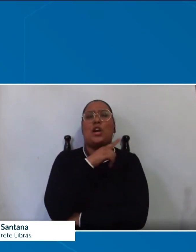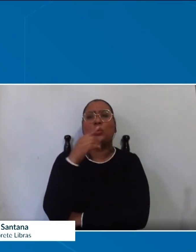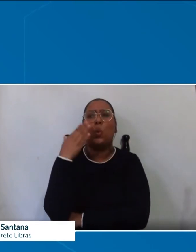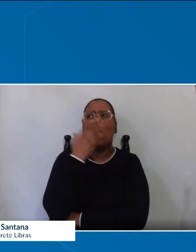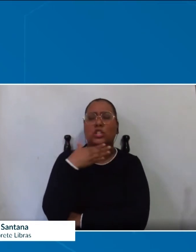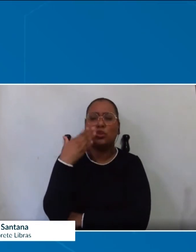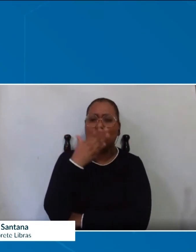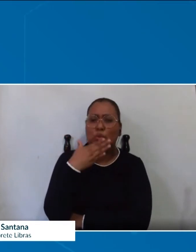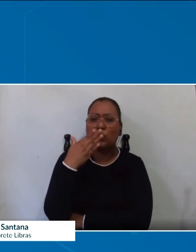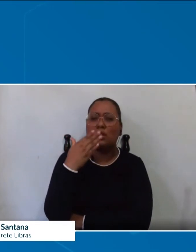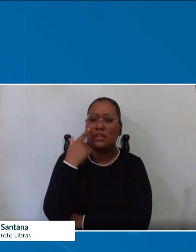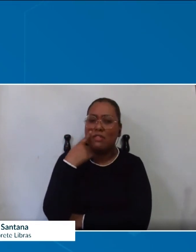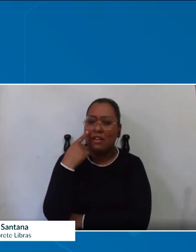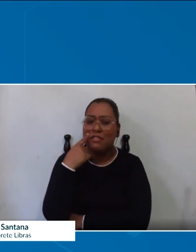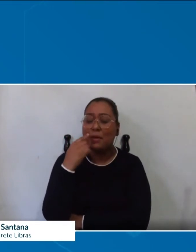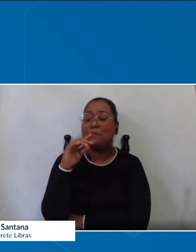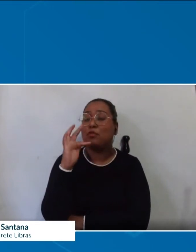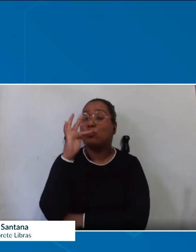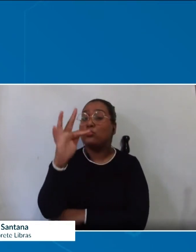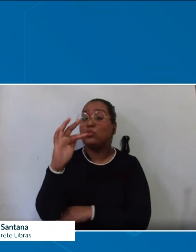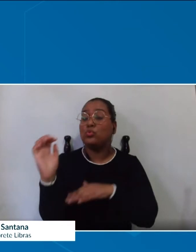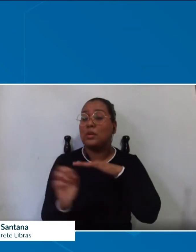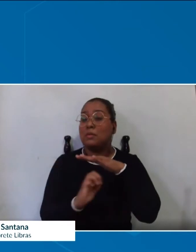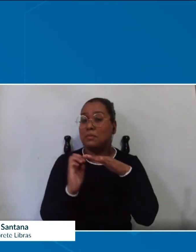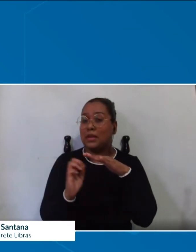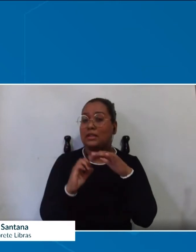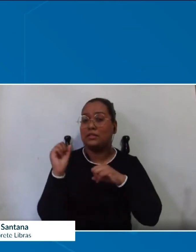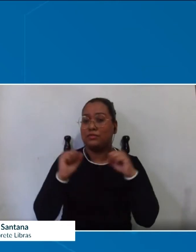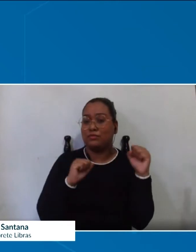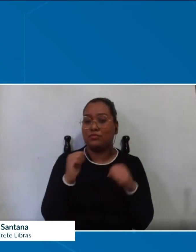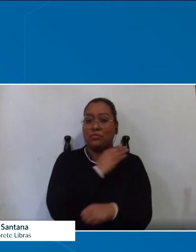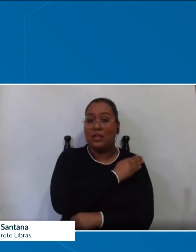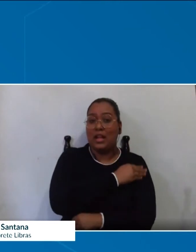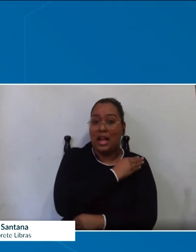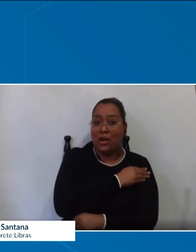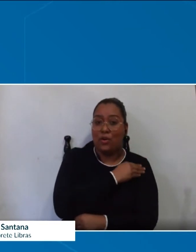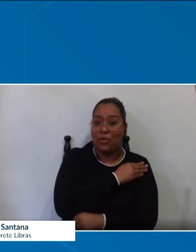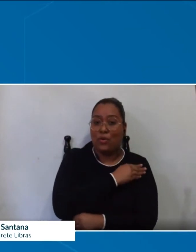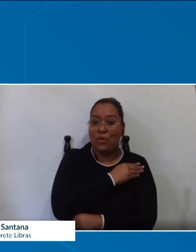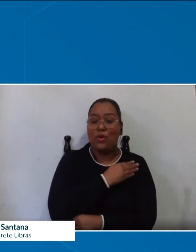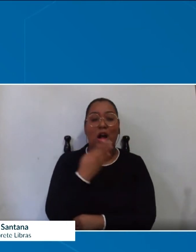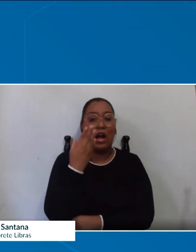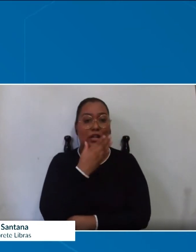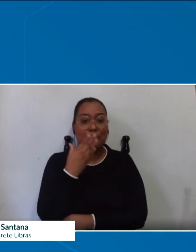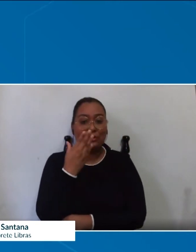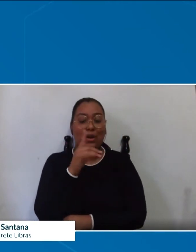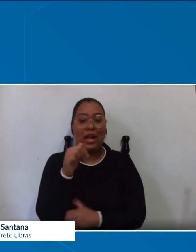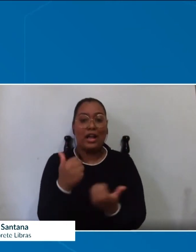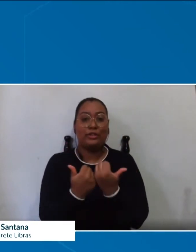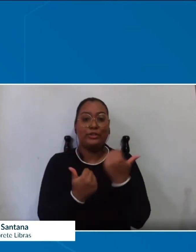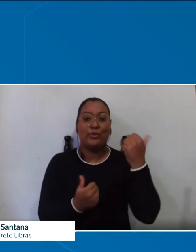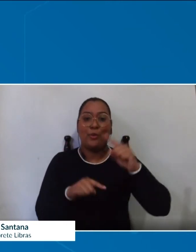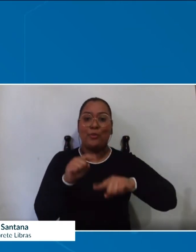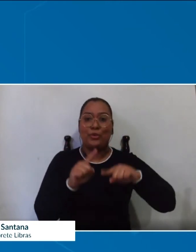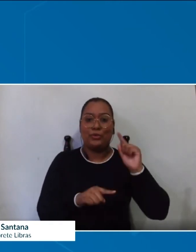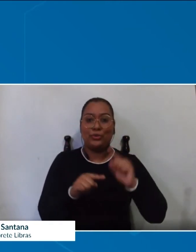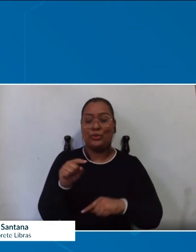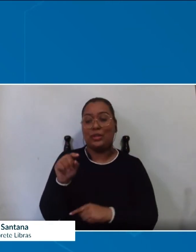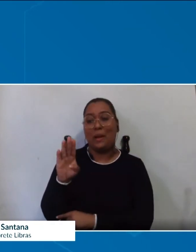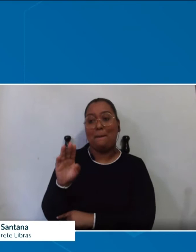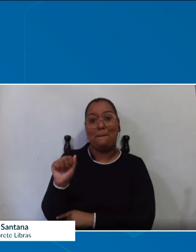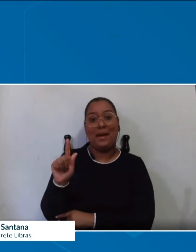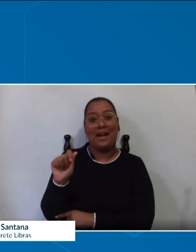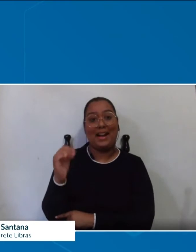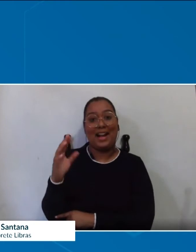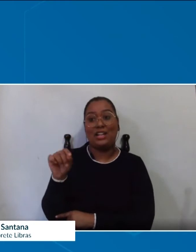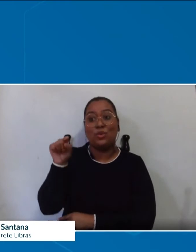que as indústrias vão produzir álcool e açúcar como subproduto. O bagaço é que vai ser o produto. Por quê? Porque ele